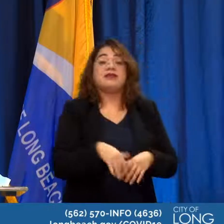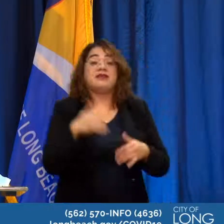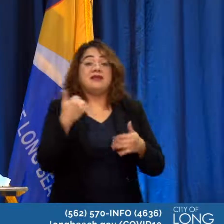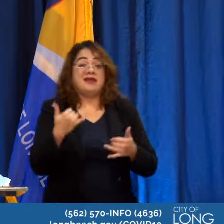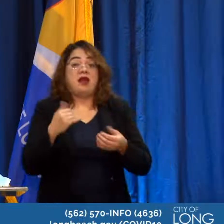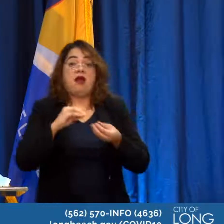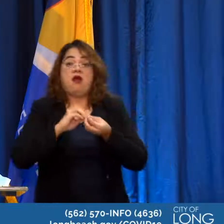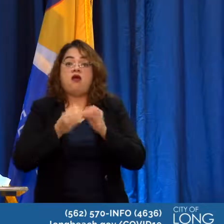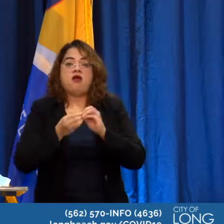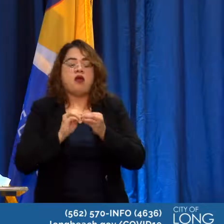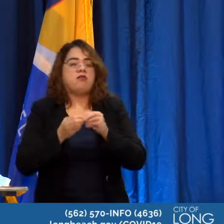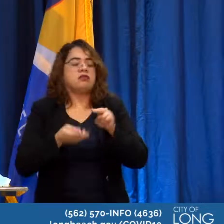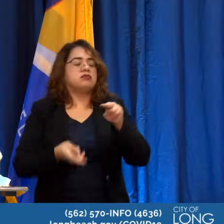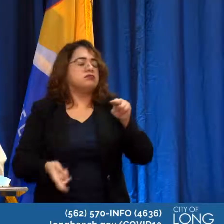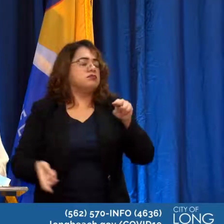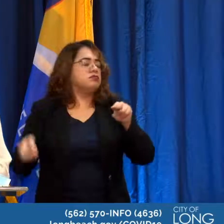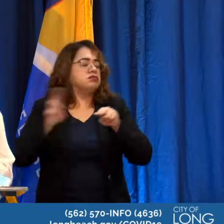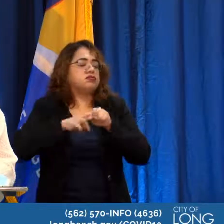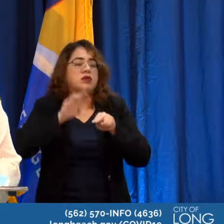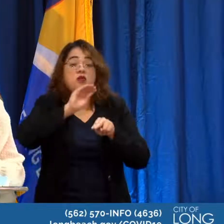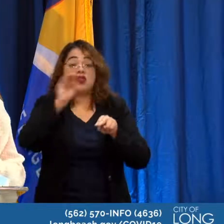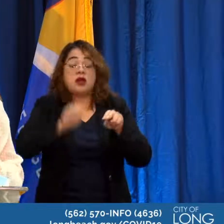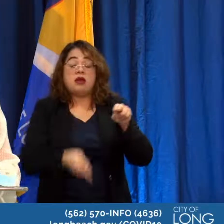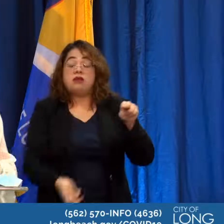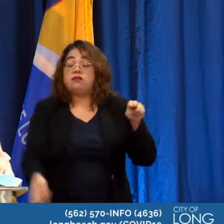para nuestra tasa de casos.